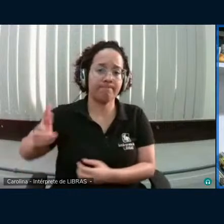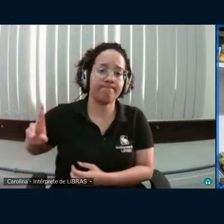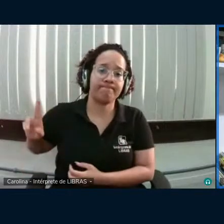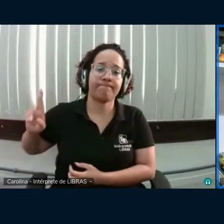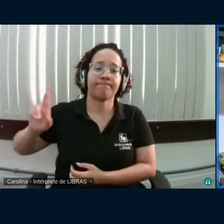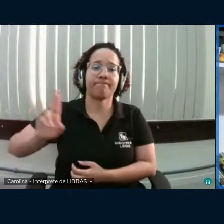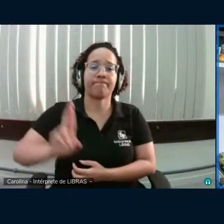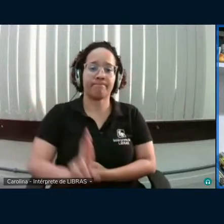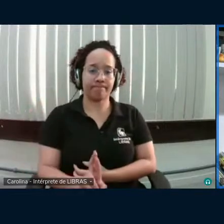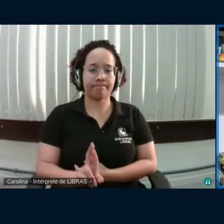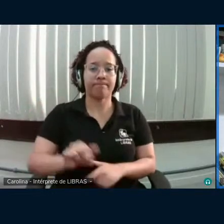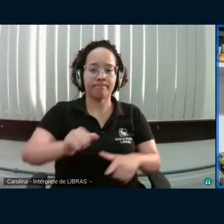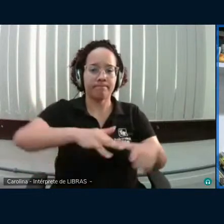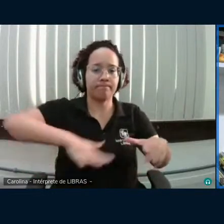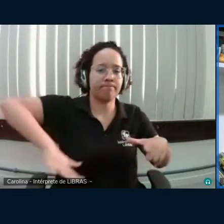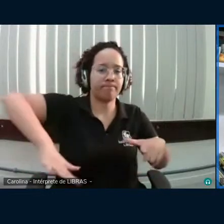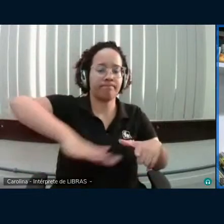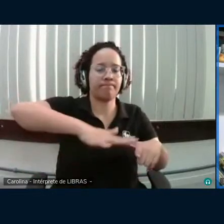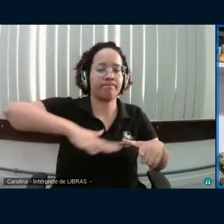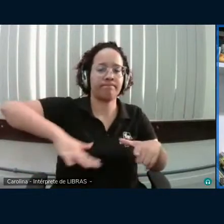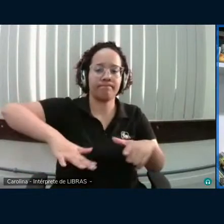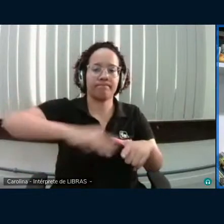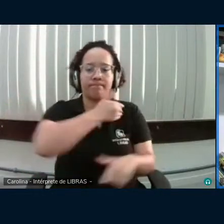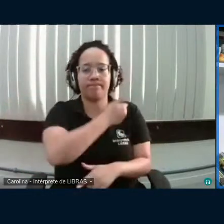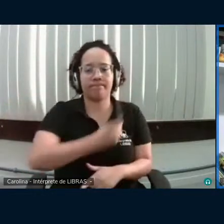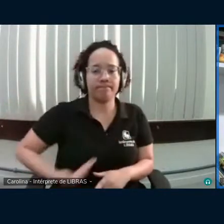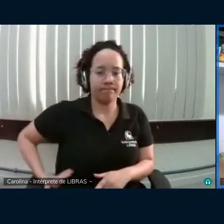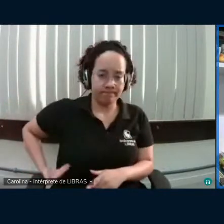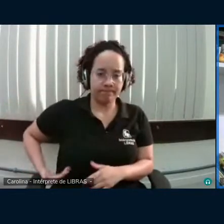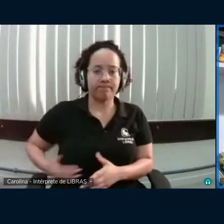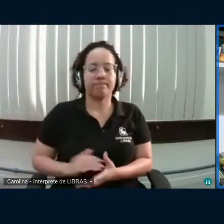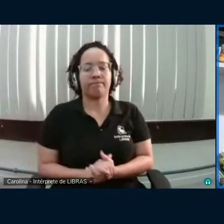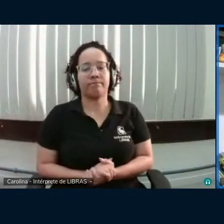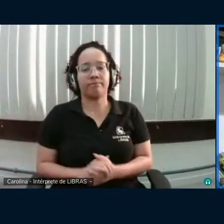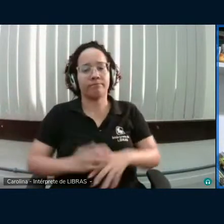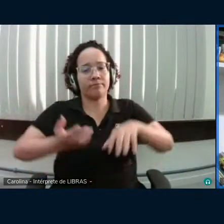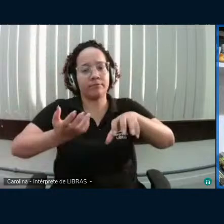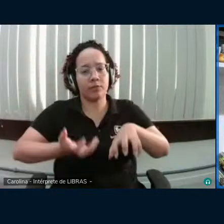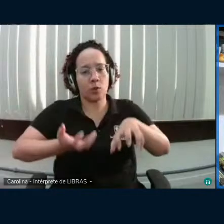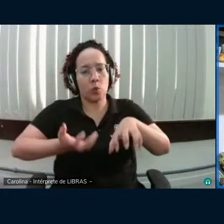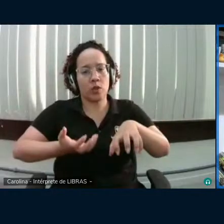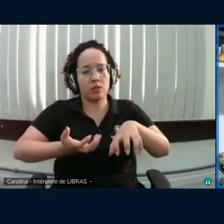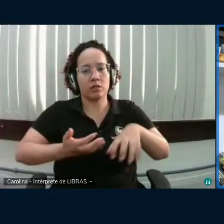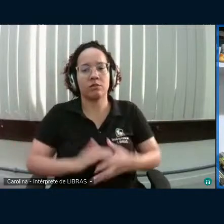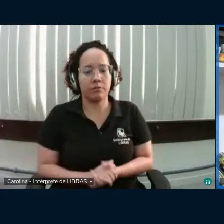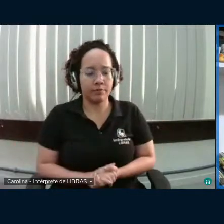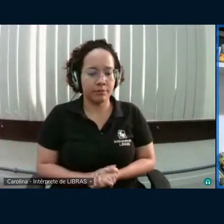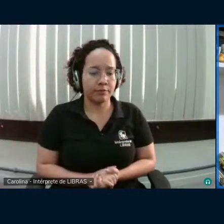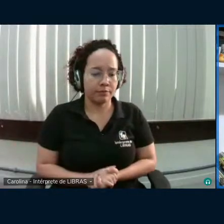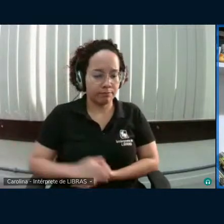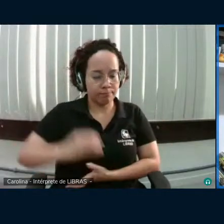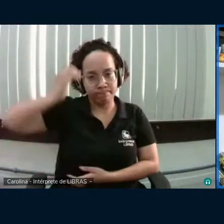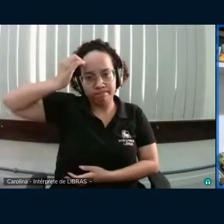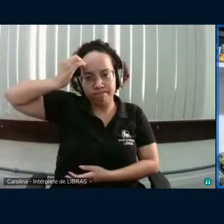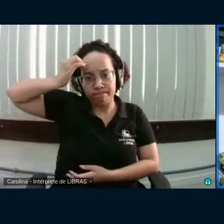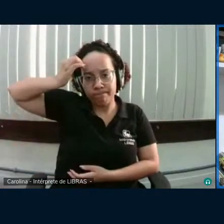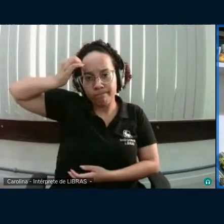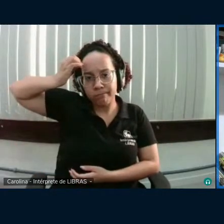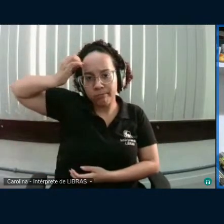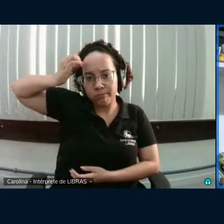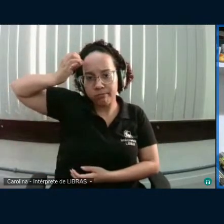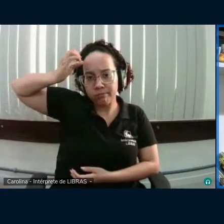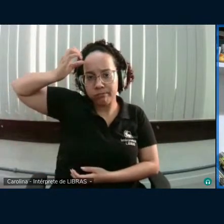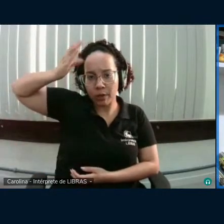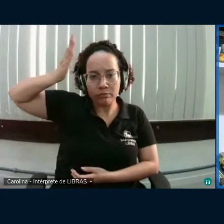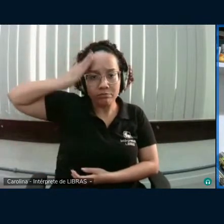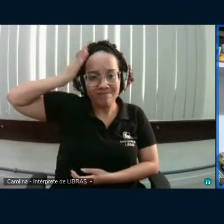representativa dessa rede, junto ao governo, junto ao Congresso Nacional. Então, o conhecimento disso tudo